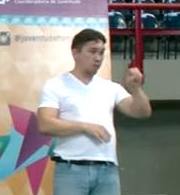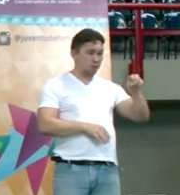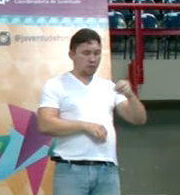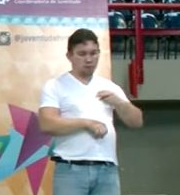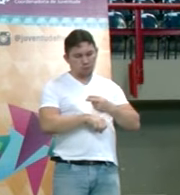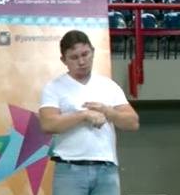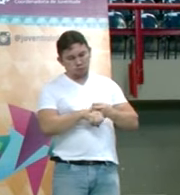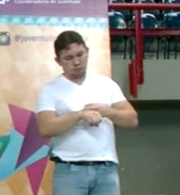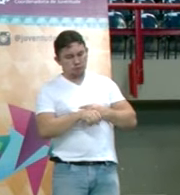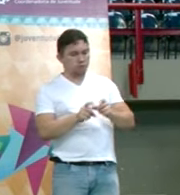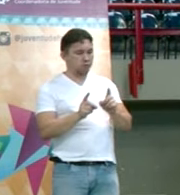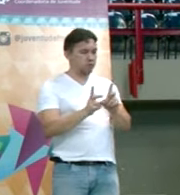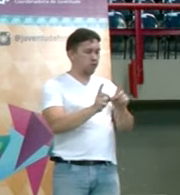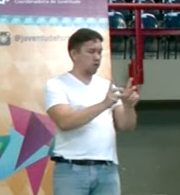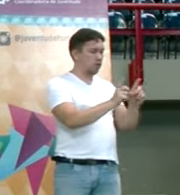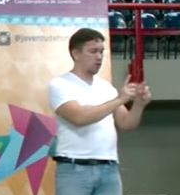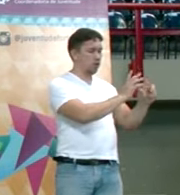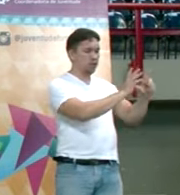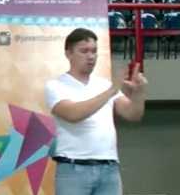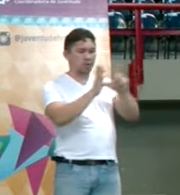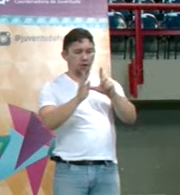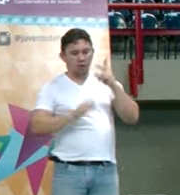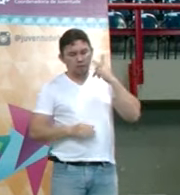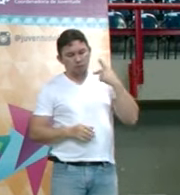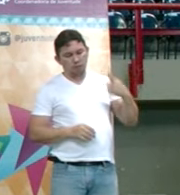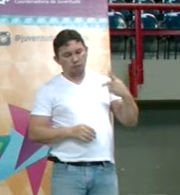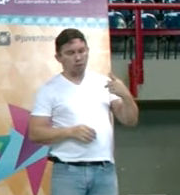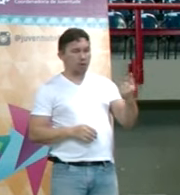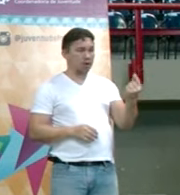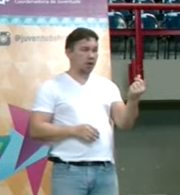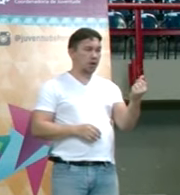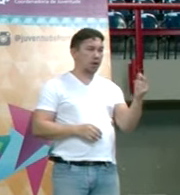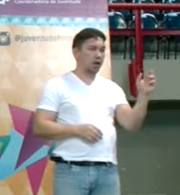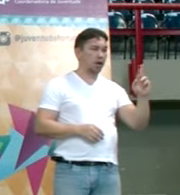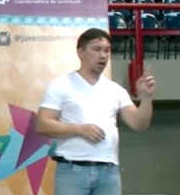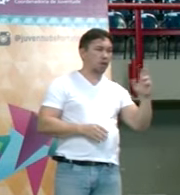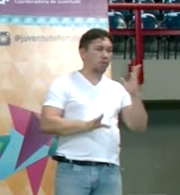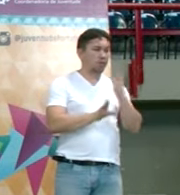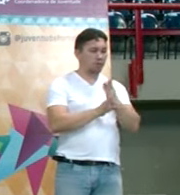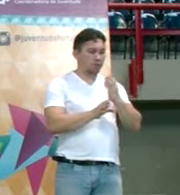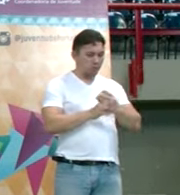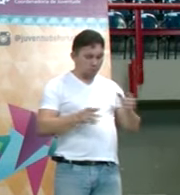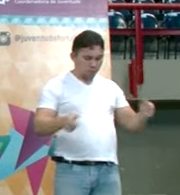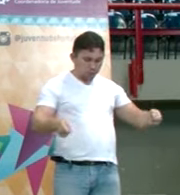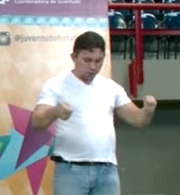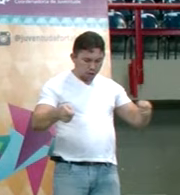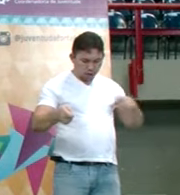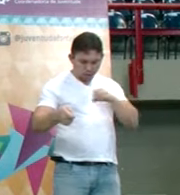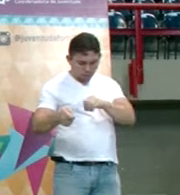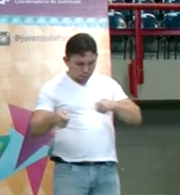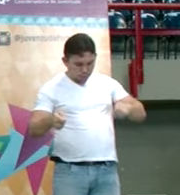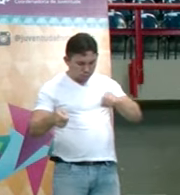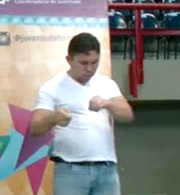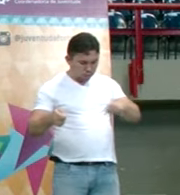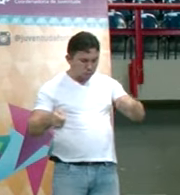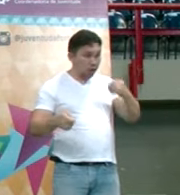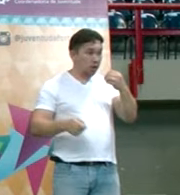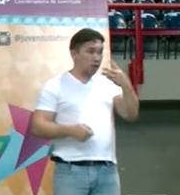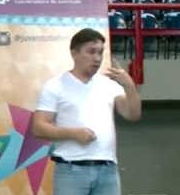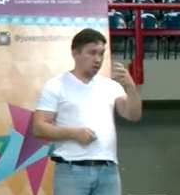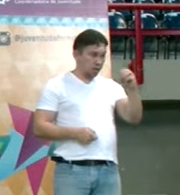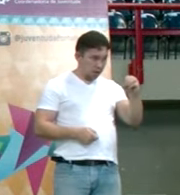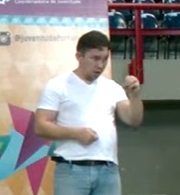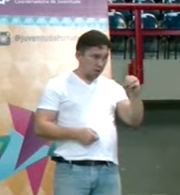Branco vendido no atacado em Fortaleza em Reais por caixa de 30 dúzias de ovos em alguns